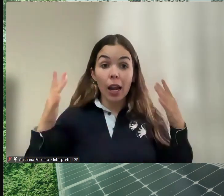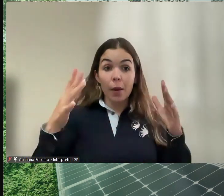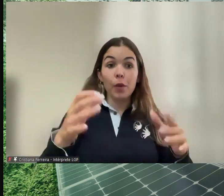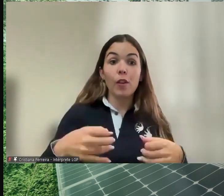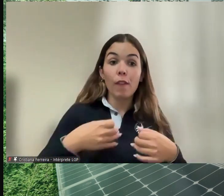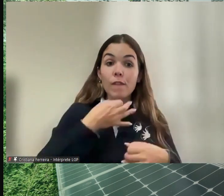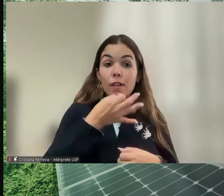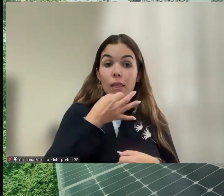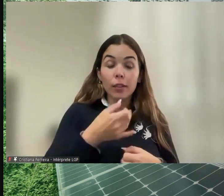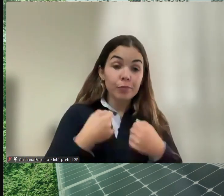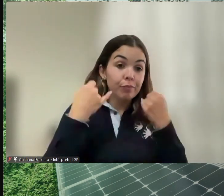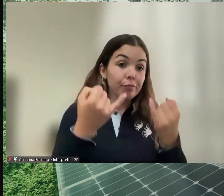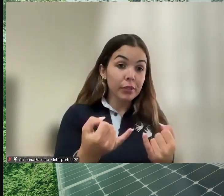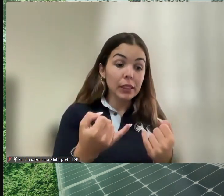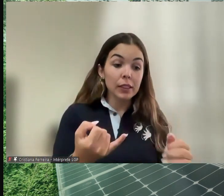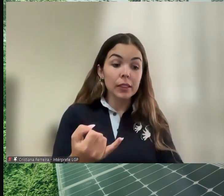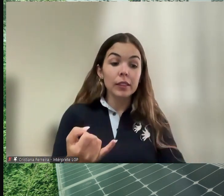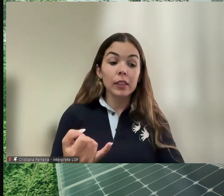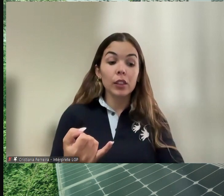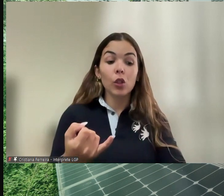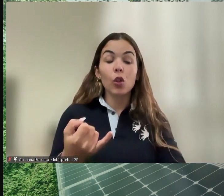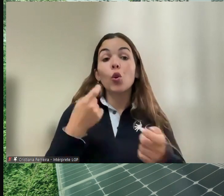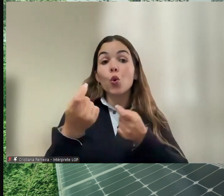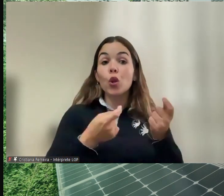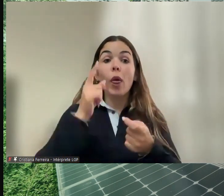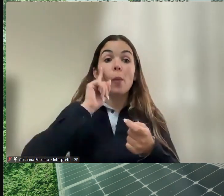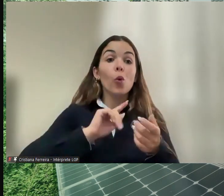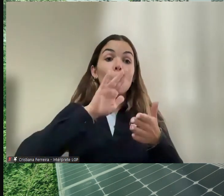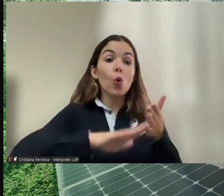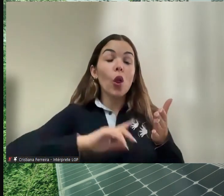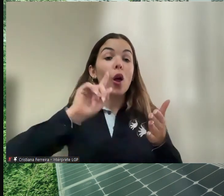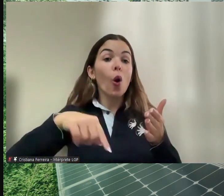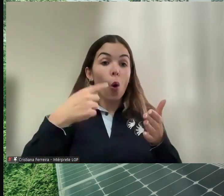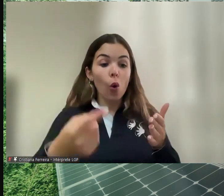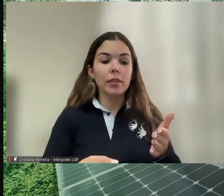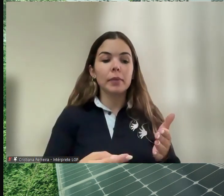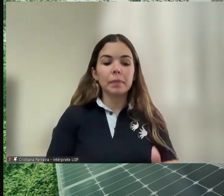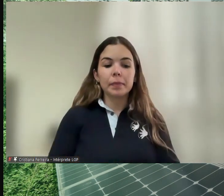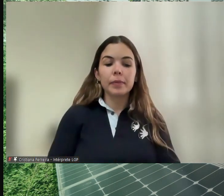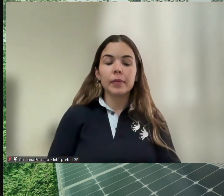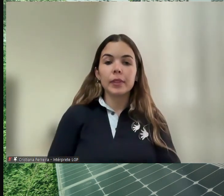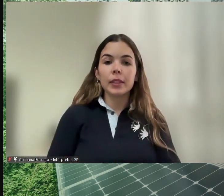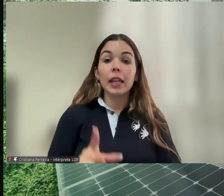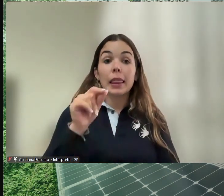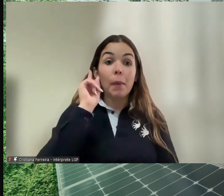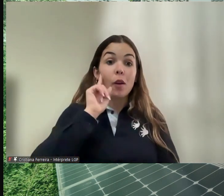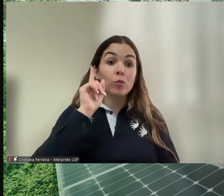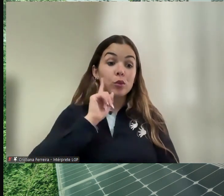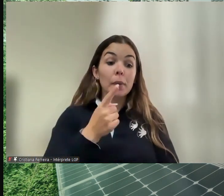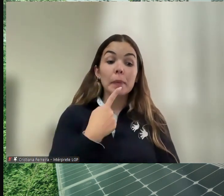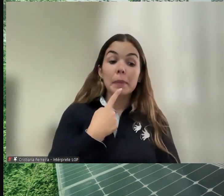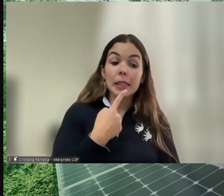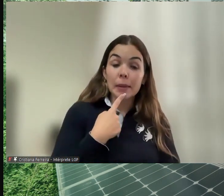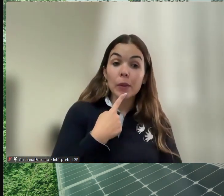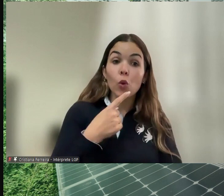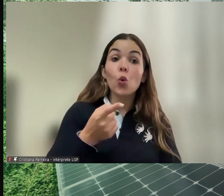também, foi e é coordenado por outra colega minha, pela engenheira Maria José Nunes, e é muito importante que se perceba que o